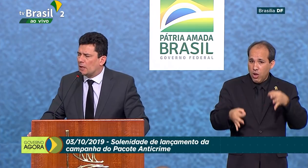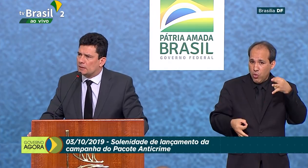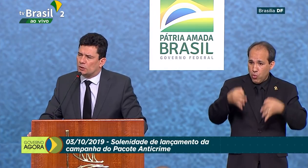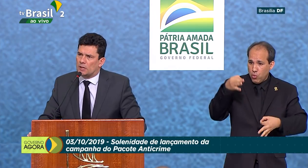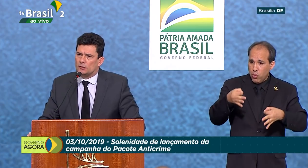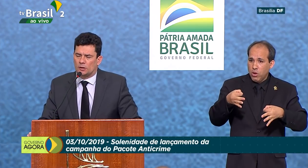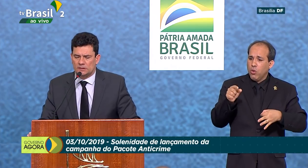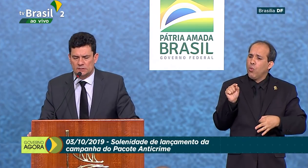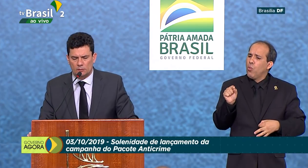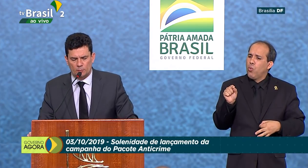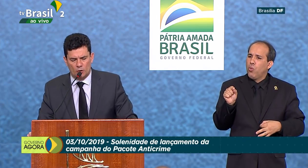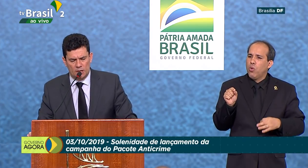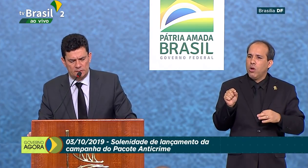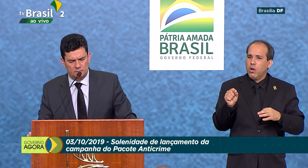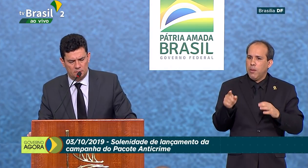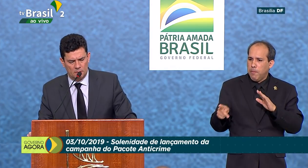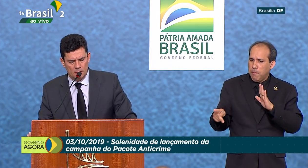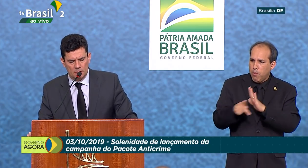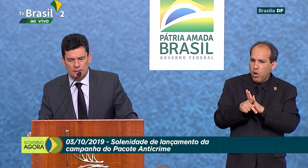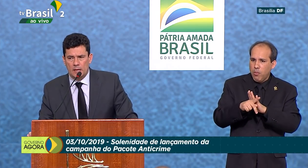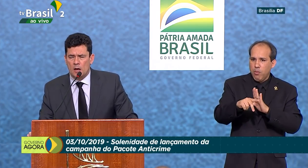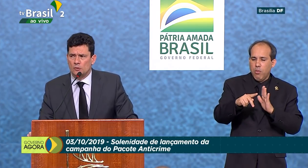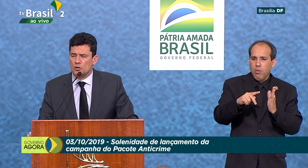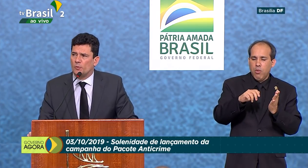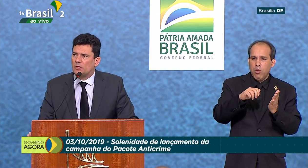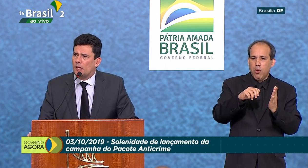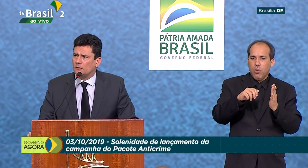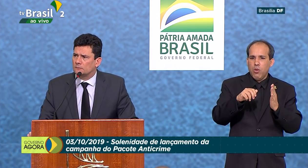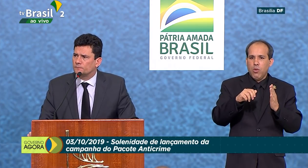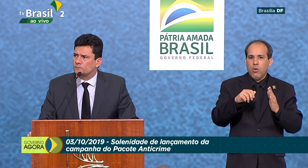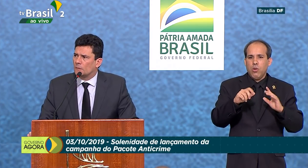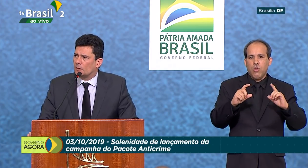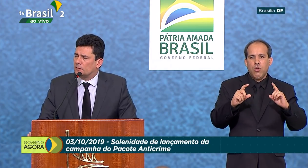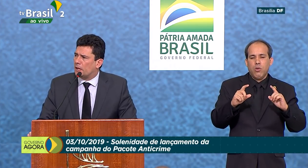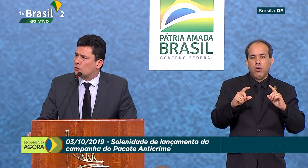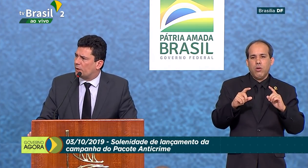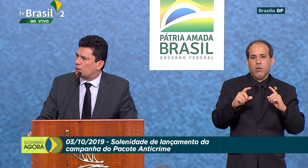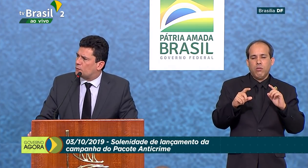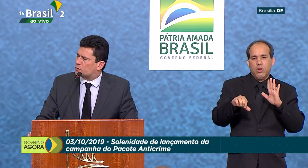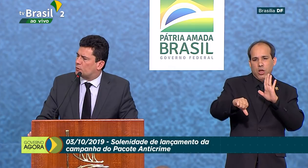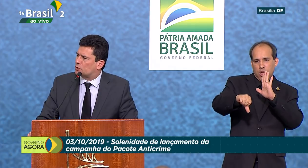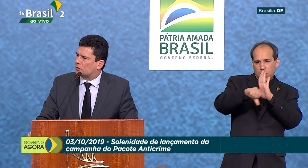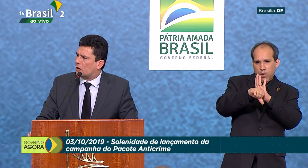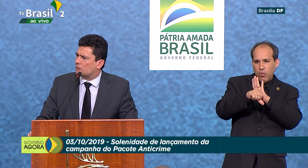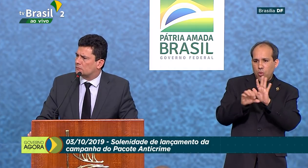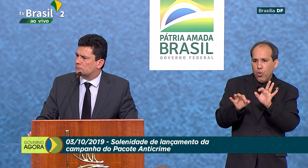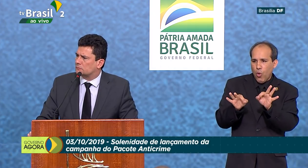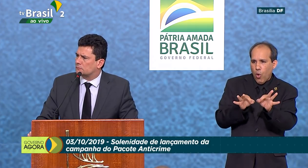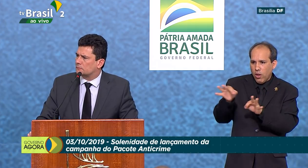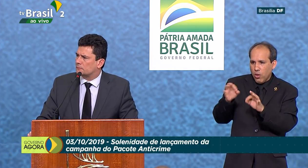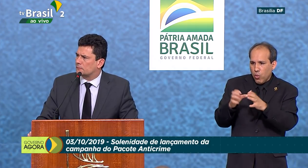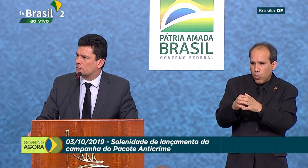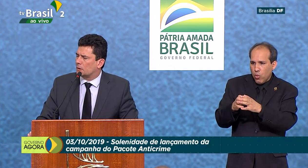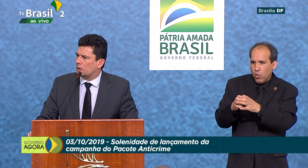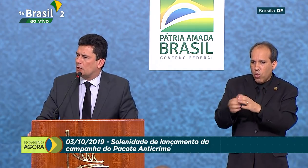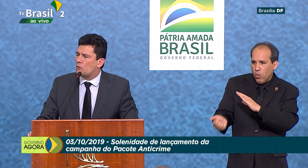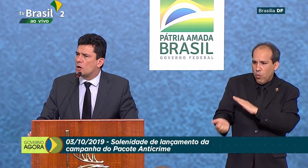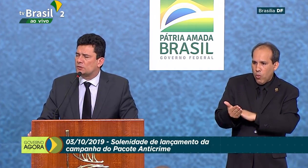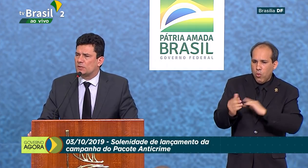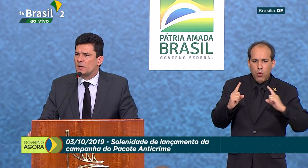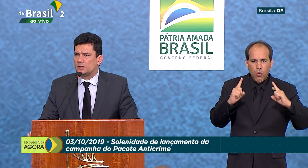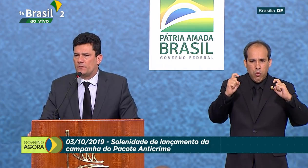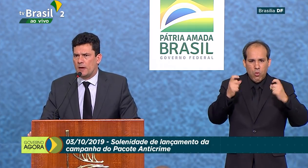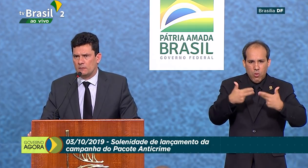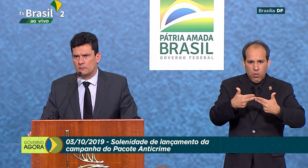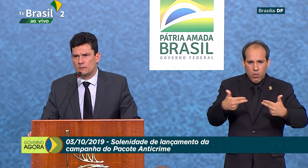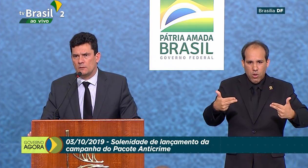por crime relacionado à organização criminosa, não se obtém nenhum benefício prisional